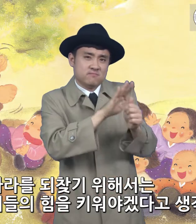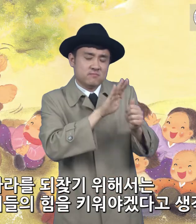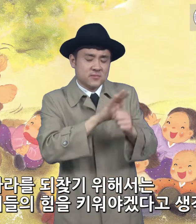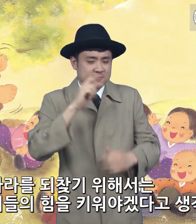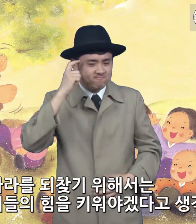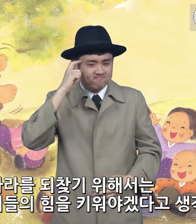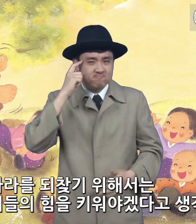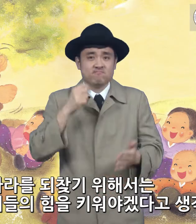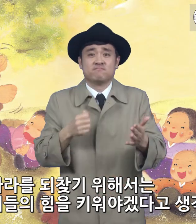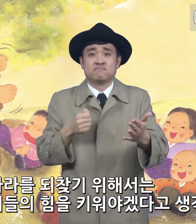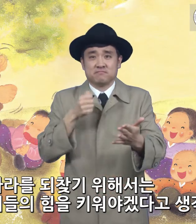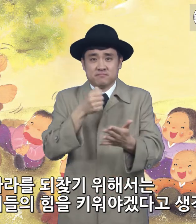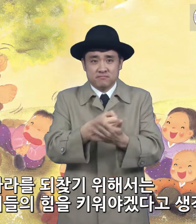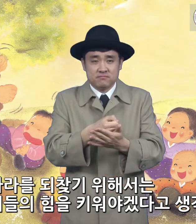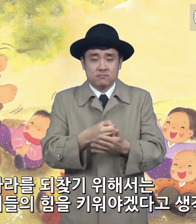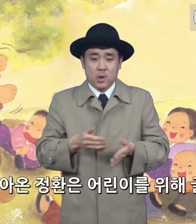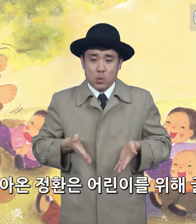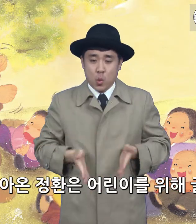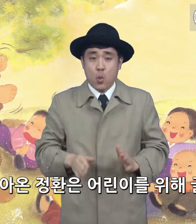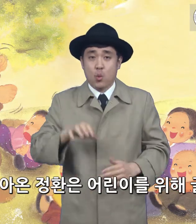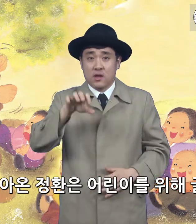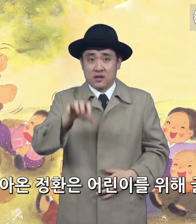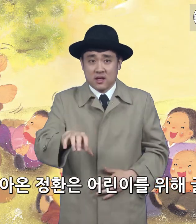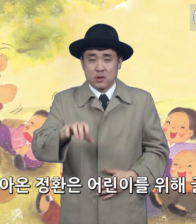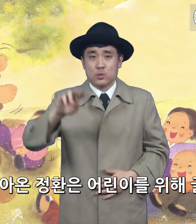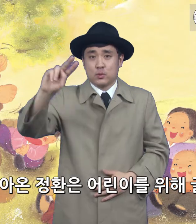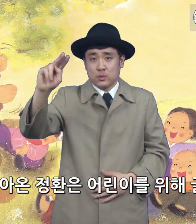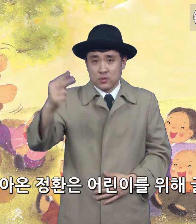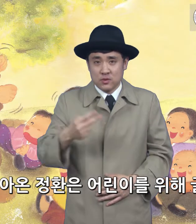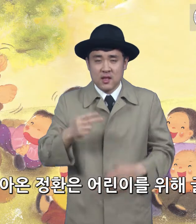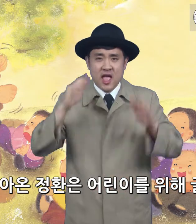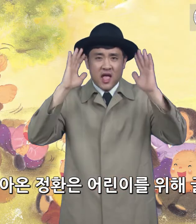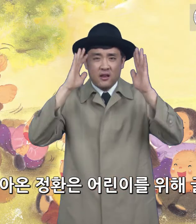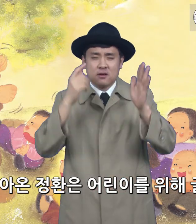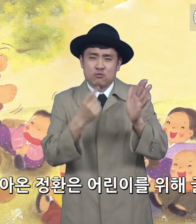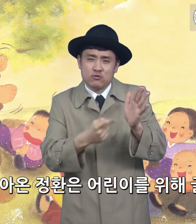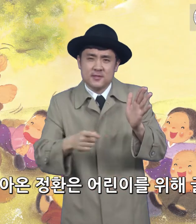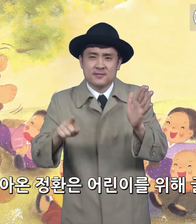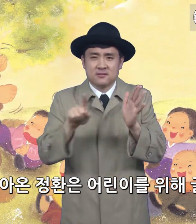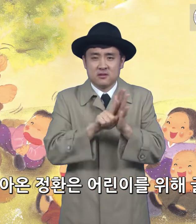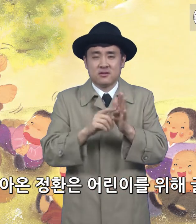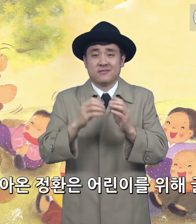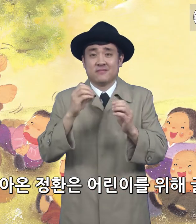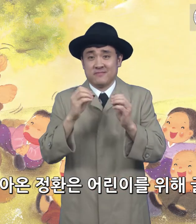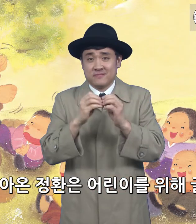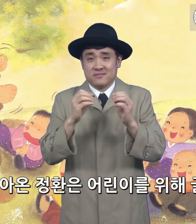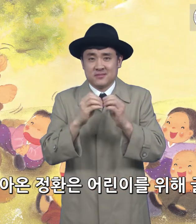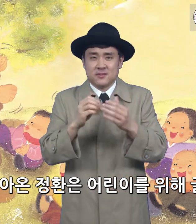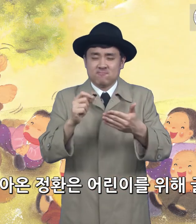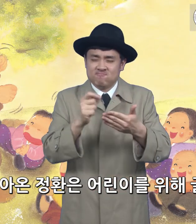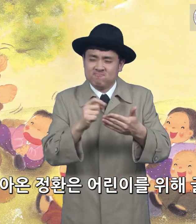키워야겠다고 생각했습니다. 고향에 돌아온 정아는 어린이를 위해 글을 썼어요.